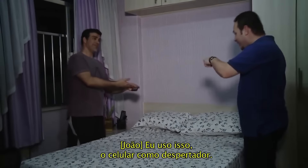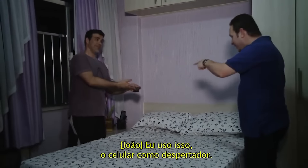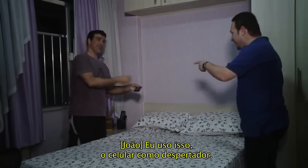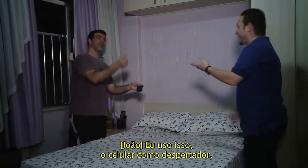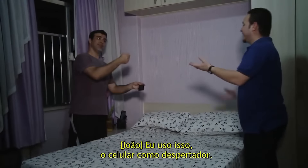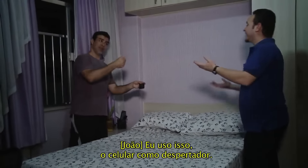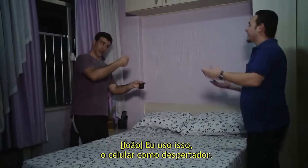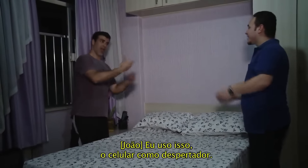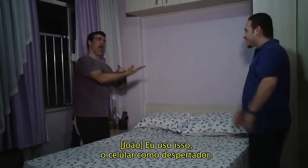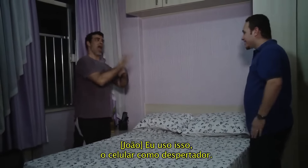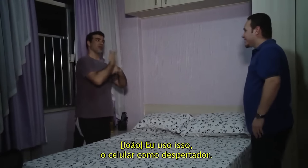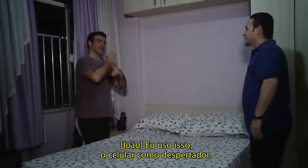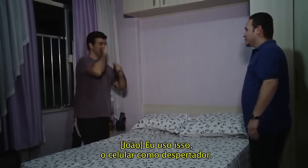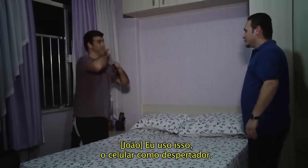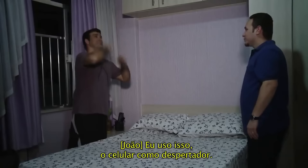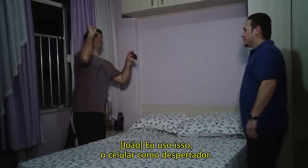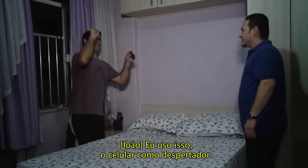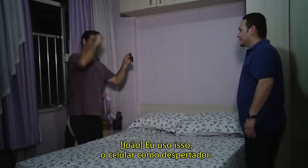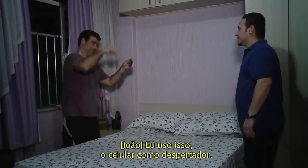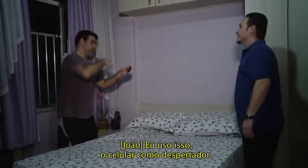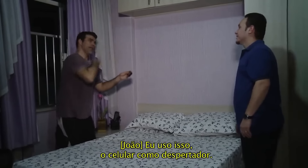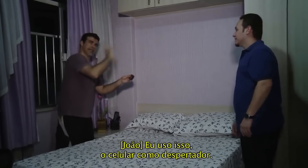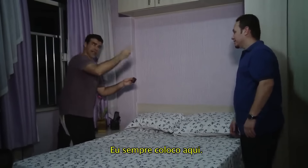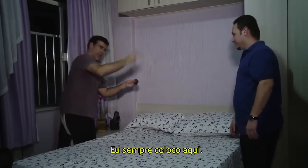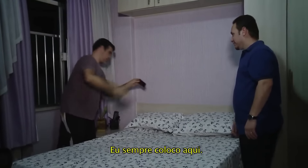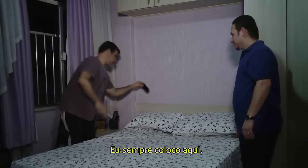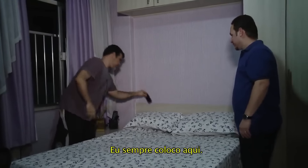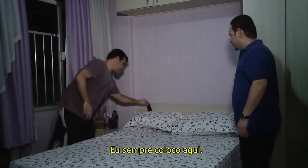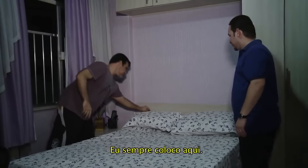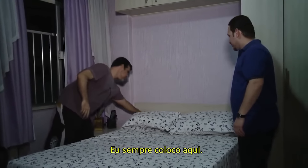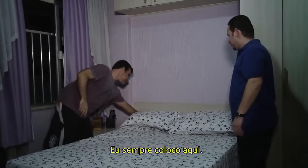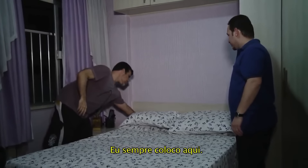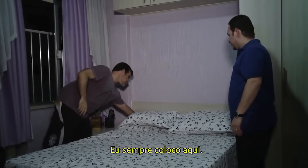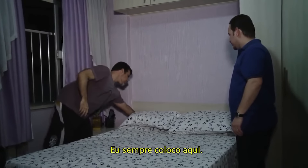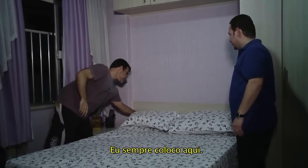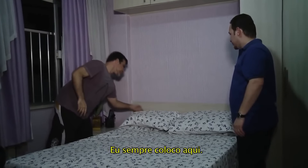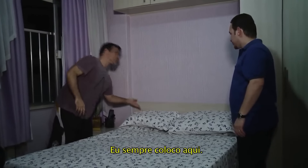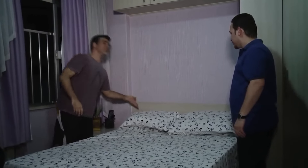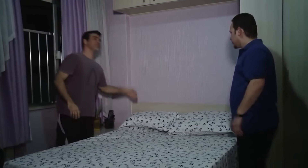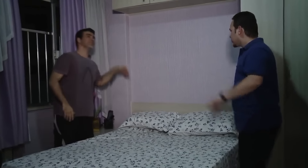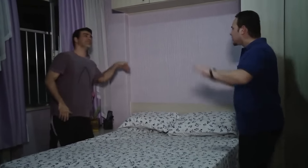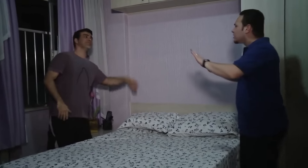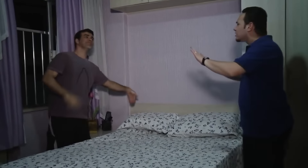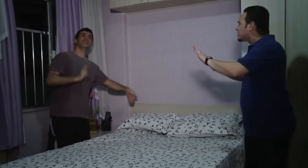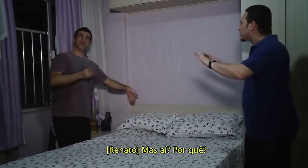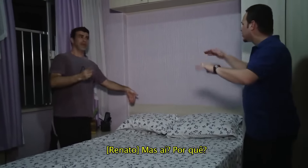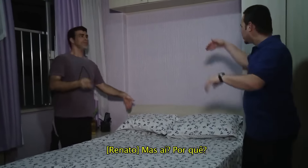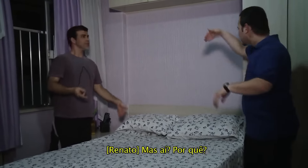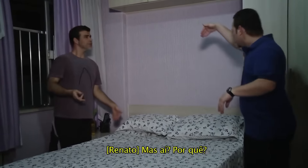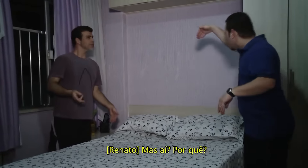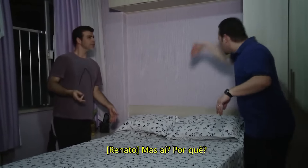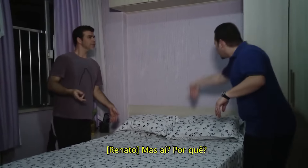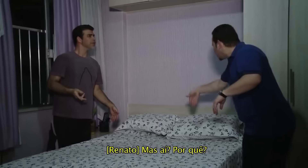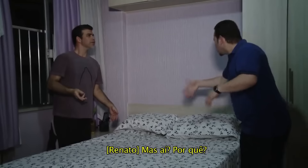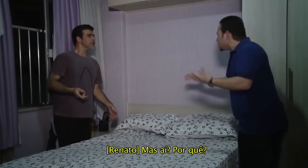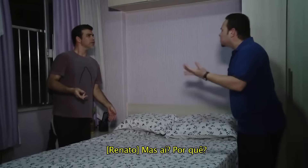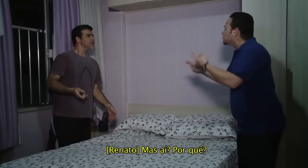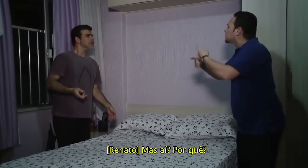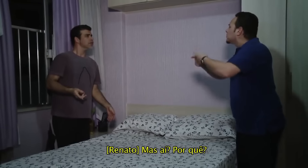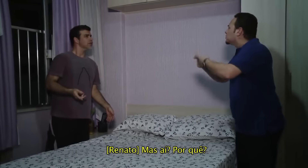Eu uso isso, celular, isso, como despertador. Eu sempre coloco aqui. Mas aí... por